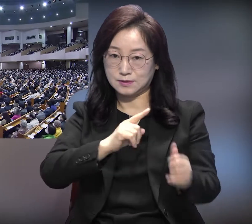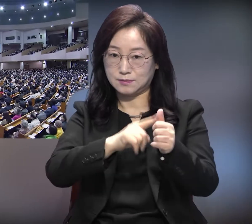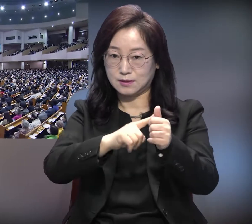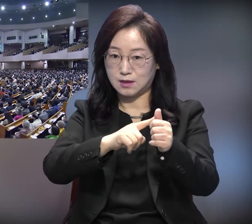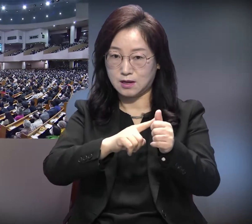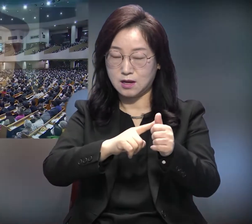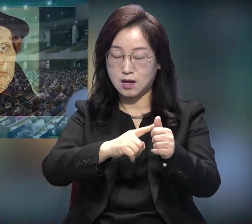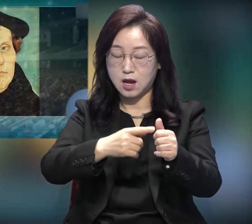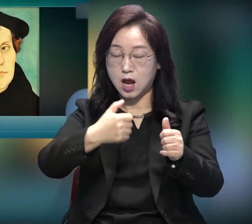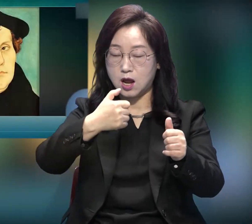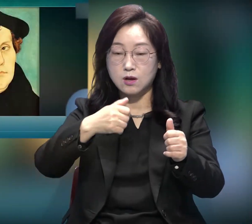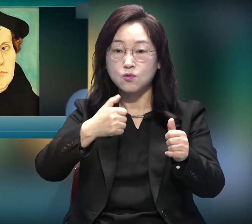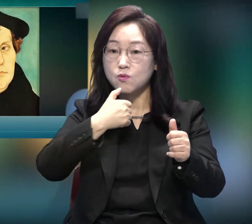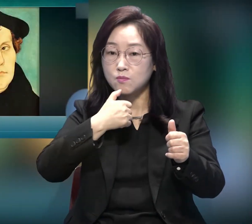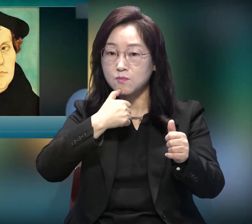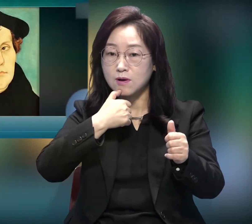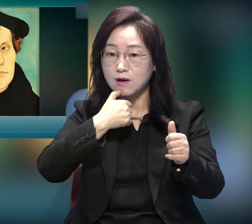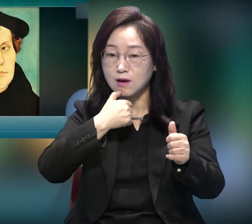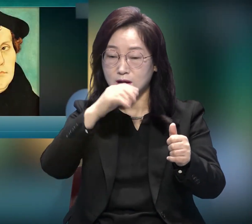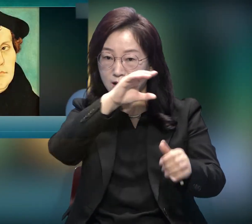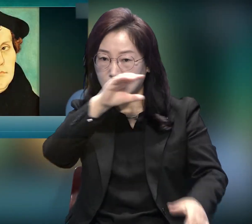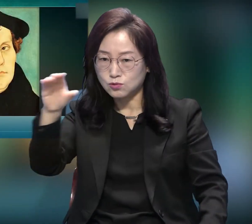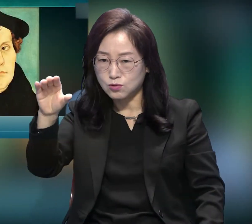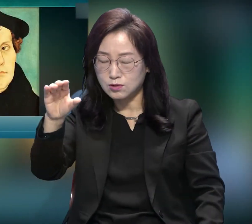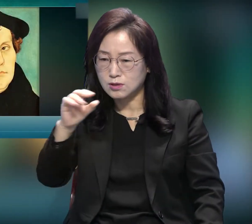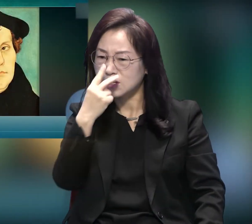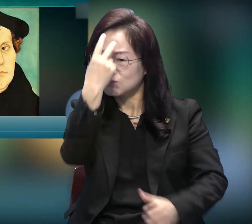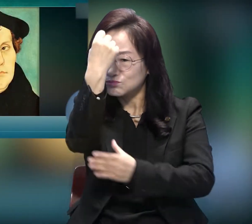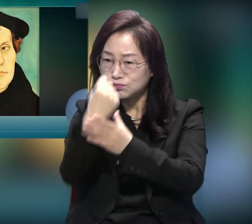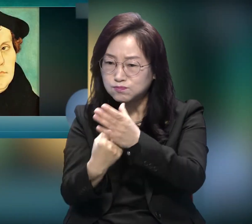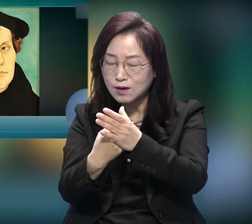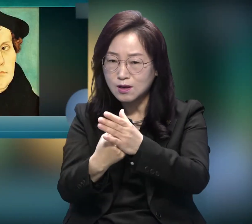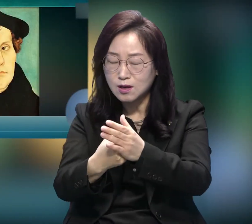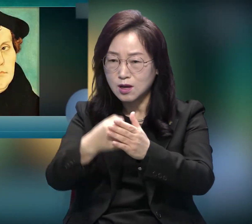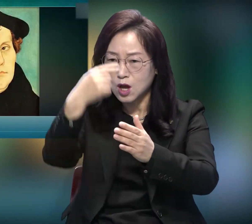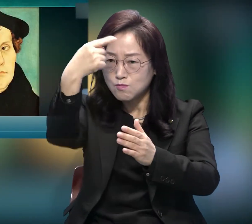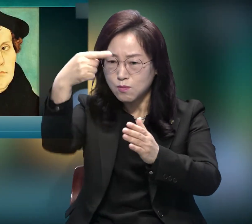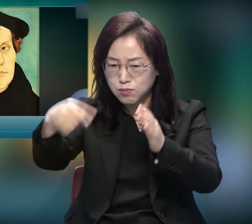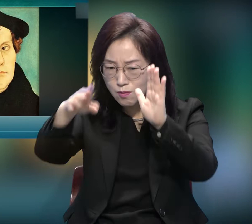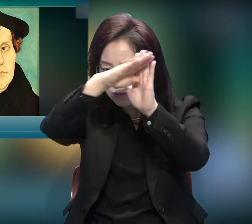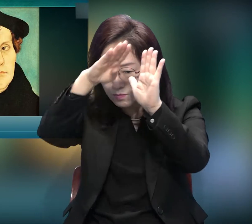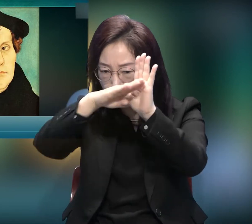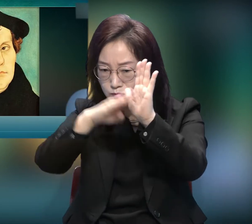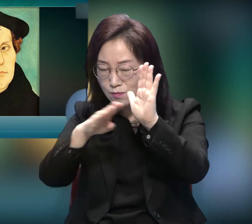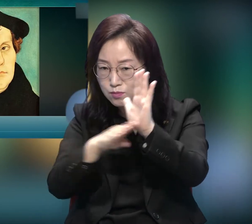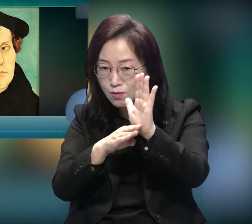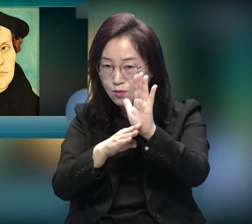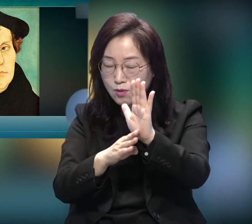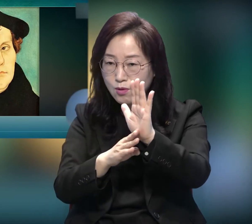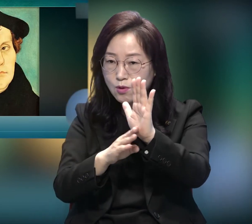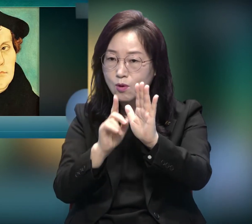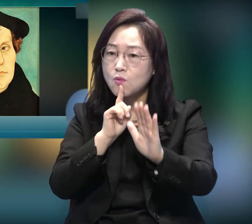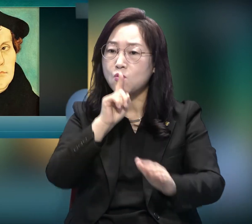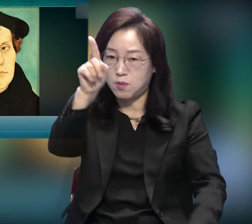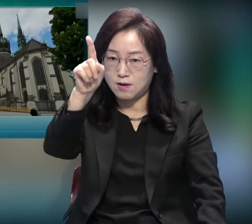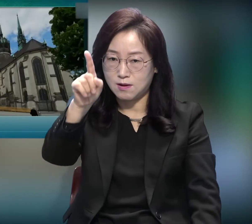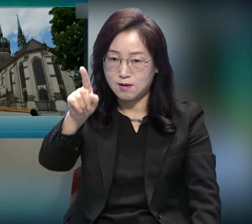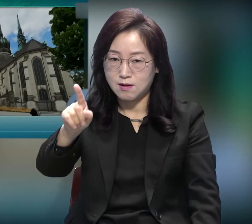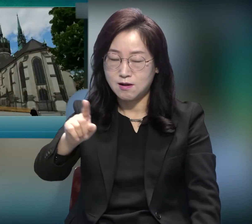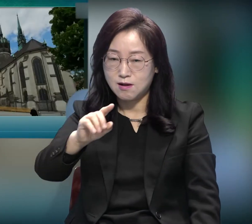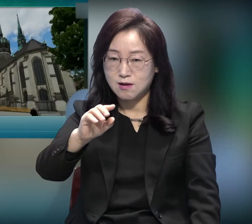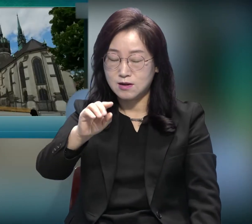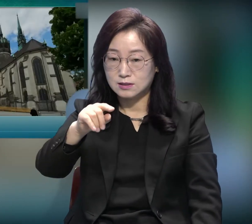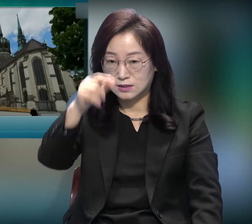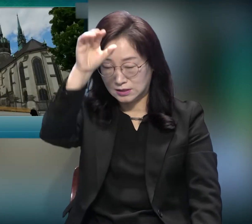부패의 여러 가지 내용들을 고발하면서 성 베텐부르크 성당에